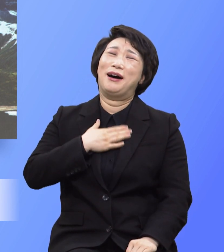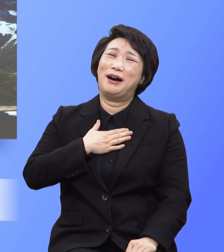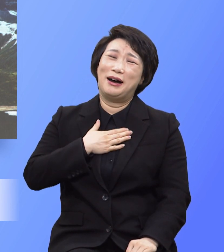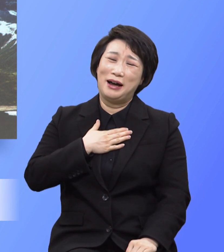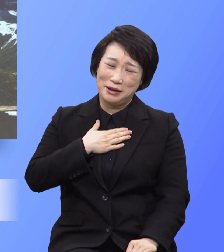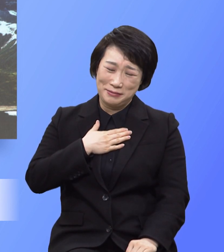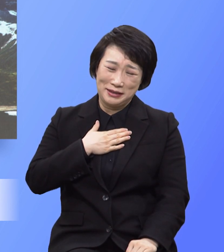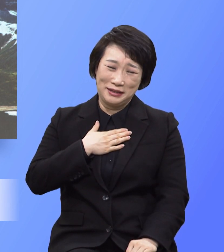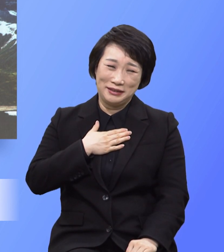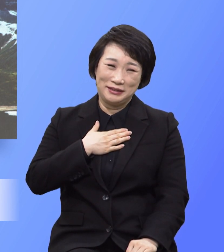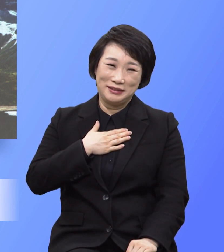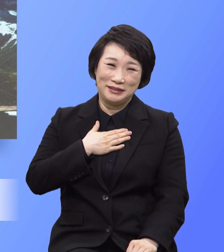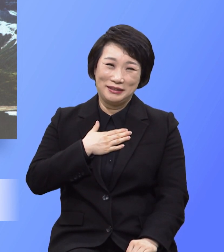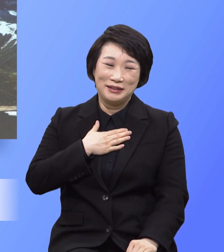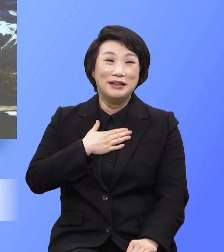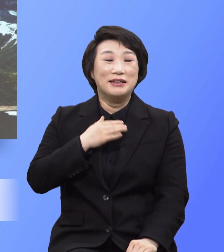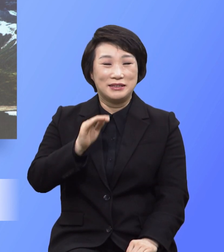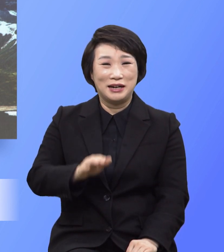없고